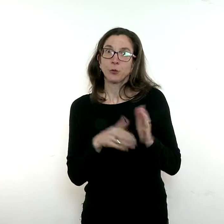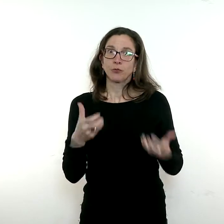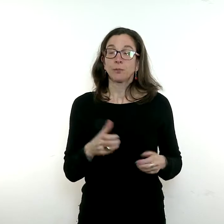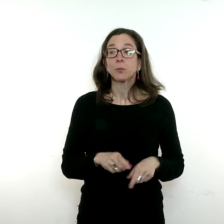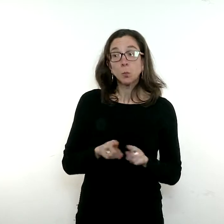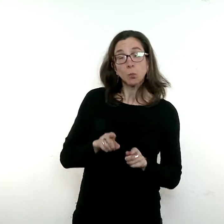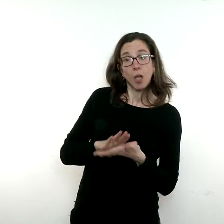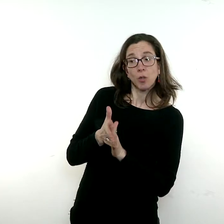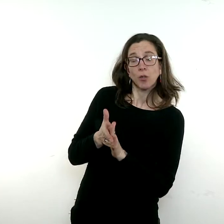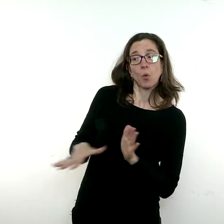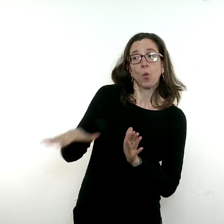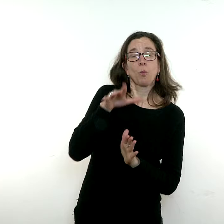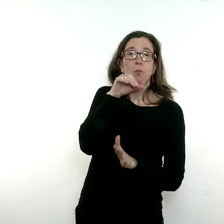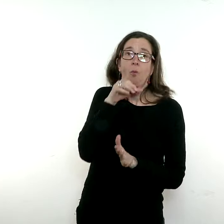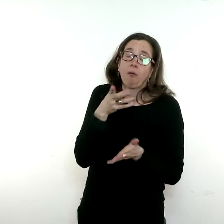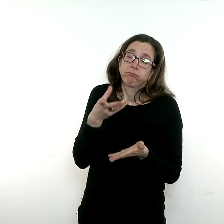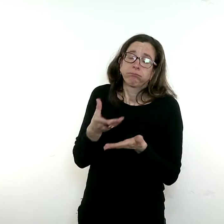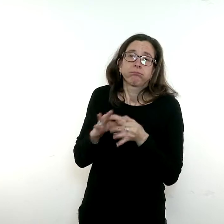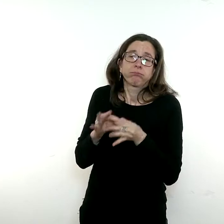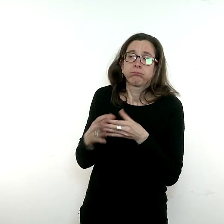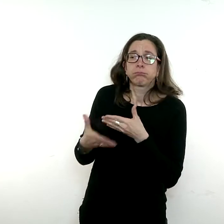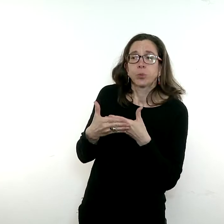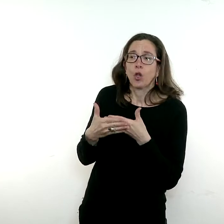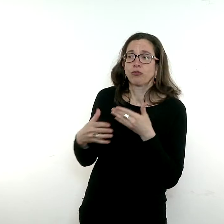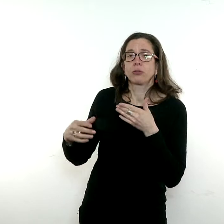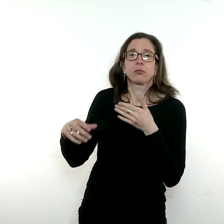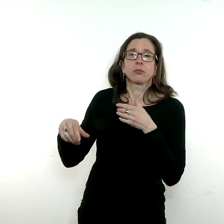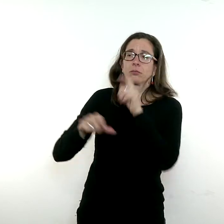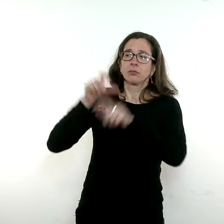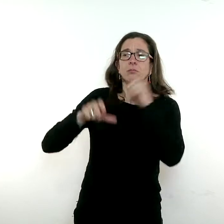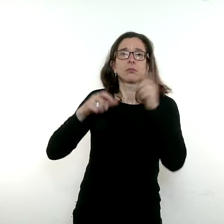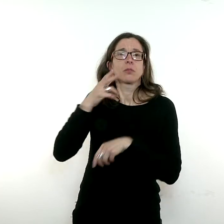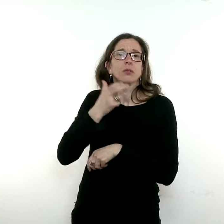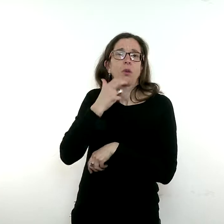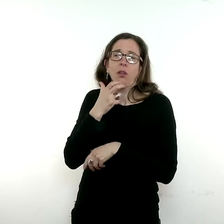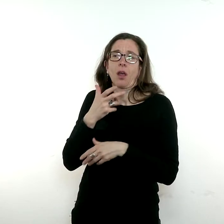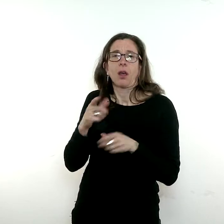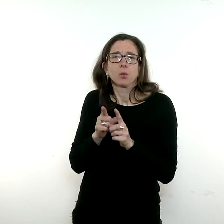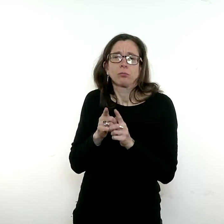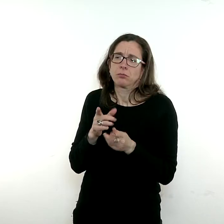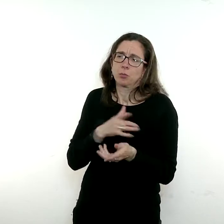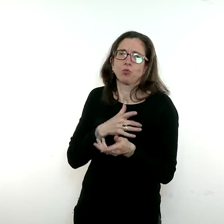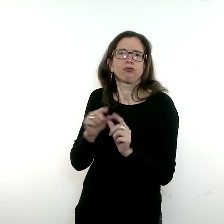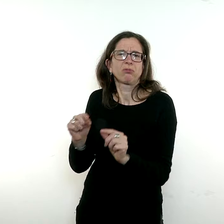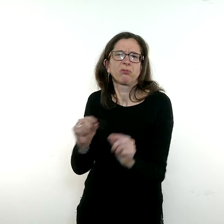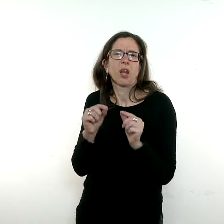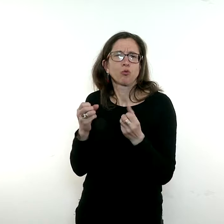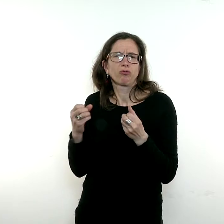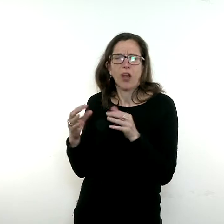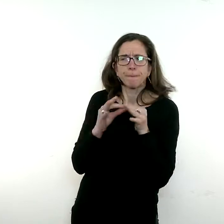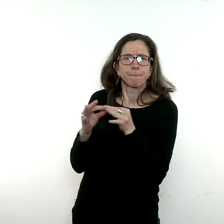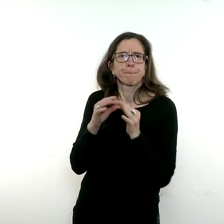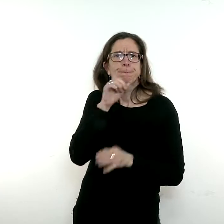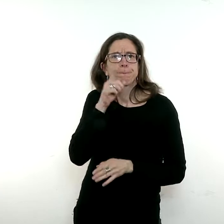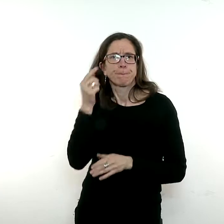le plus de personnes. Donc voilà, donc il y aura une cérémonie qui aura lieu le 8 mars à la salle Rabelais. Vous êtes